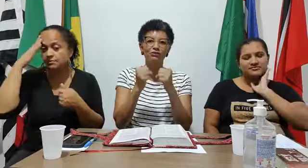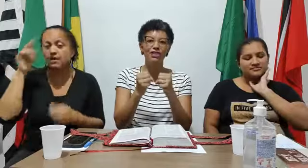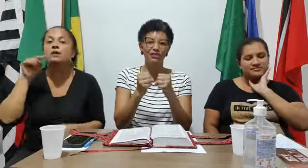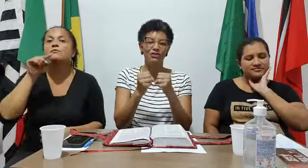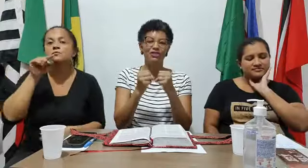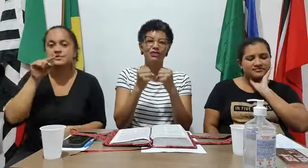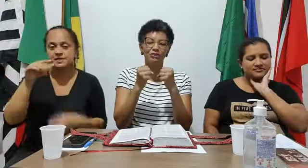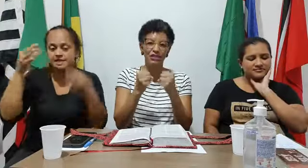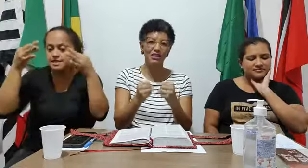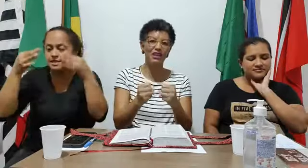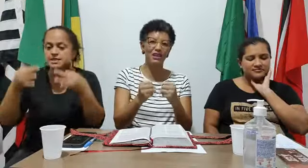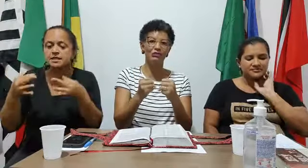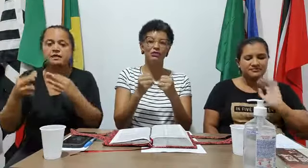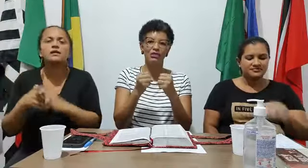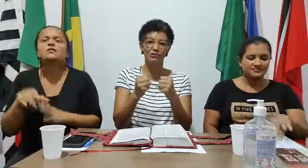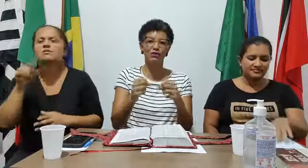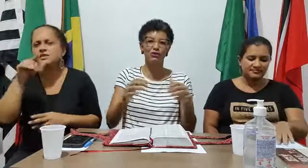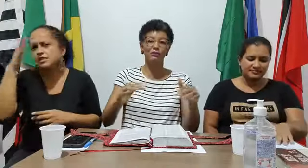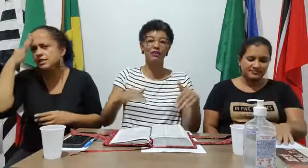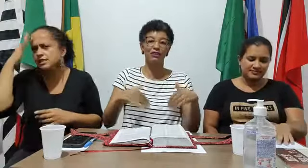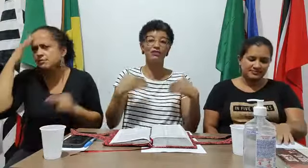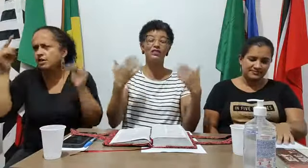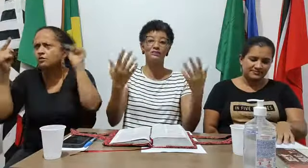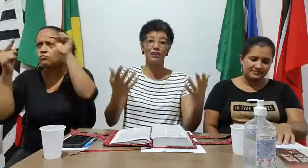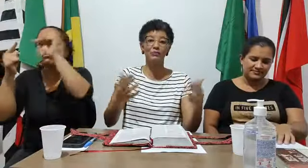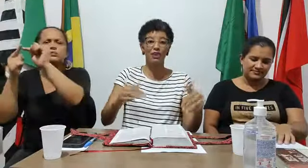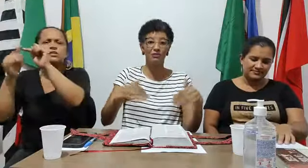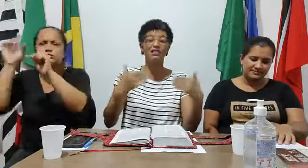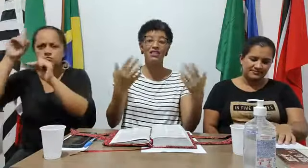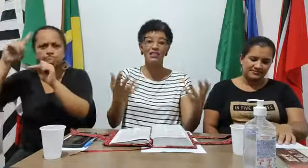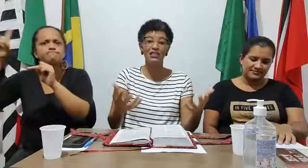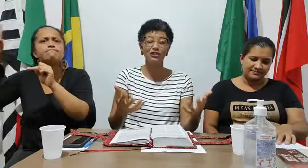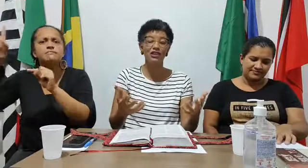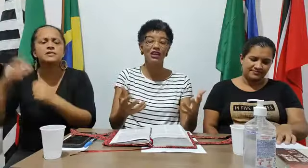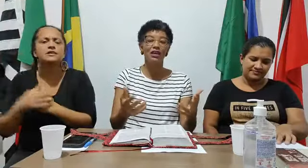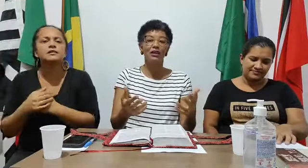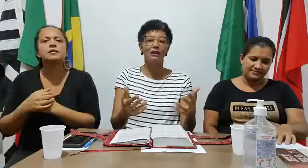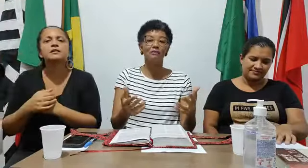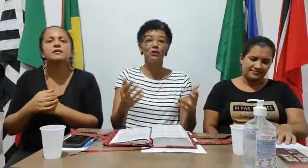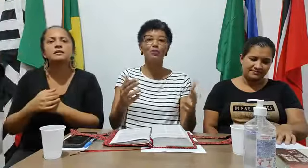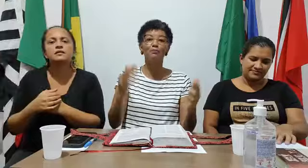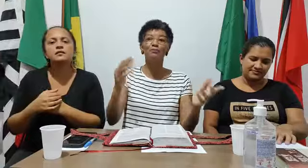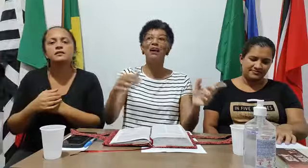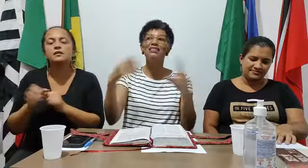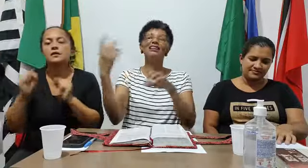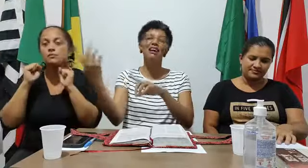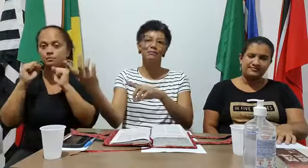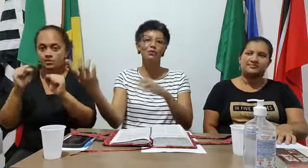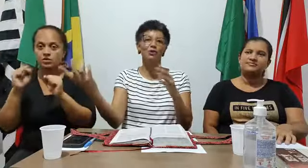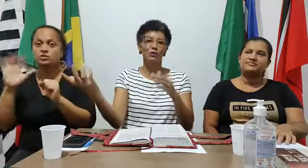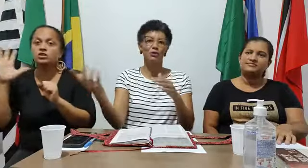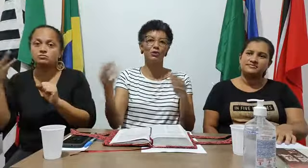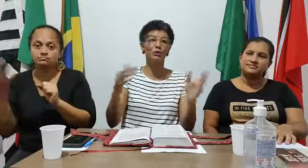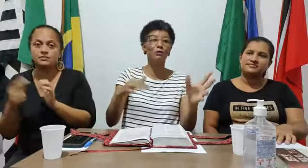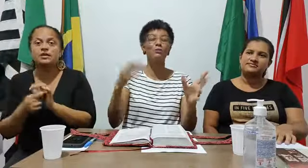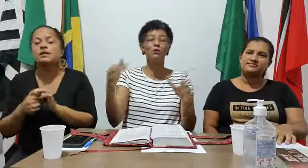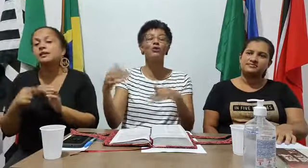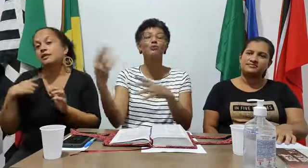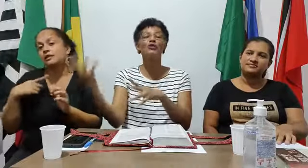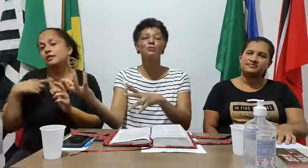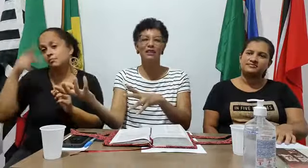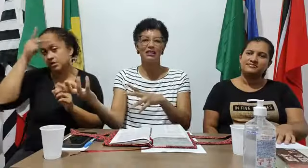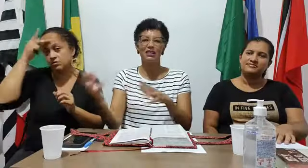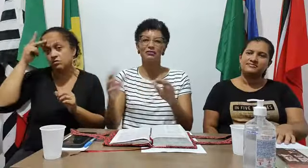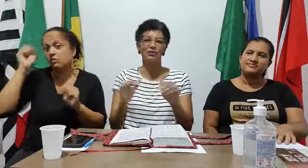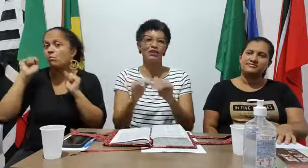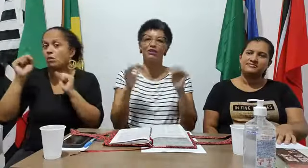ser convicta de quem você é, do que você pode, para que você veio, por que você existe, pode passar a imagem para algumas pessoas. Para algumas pessoas